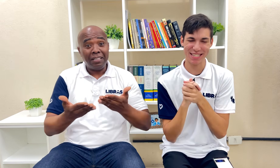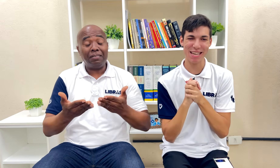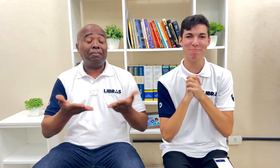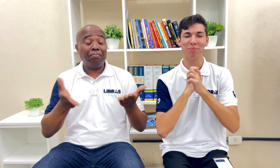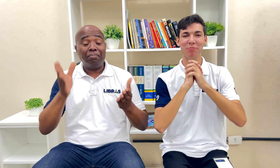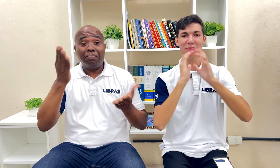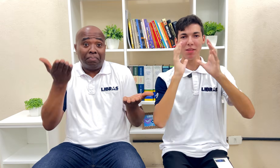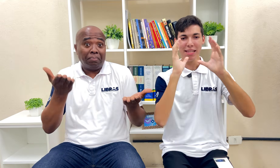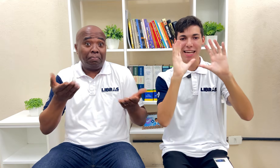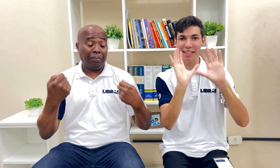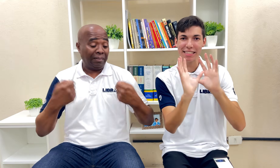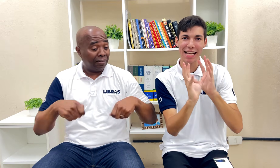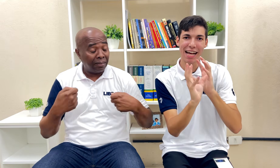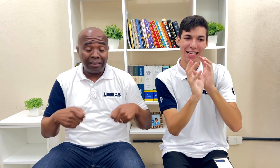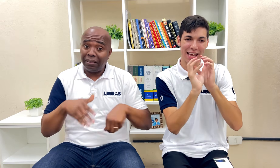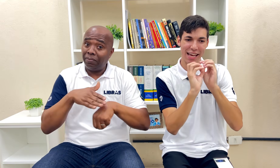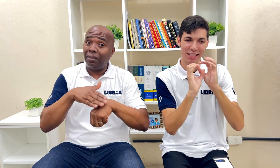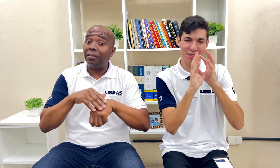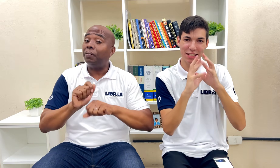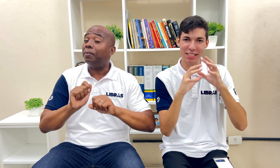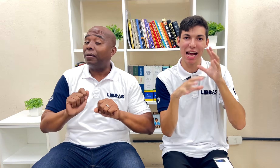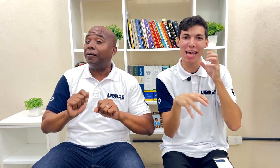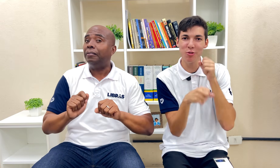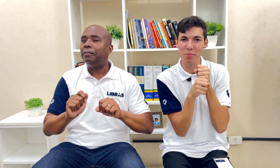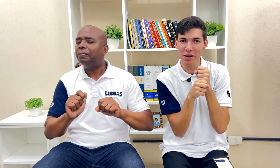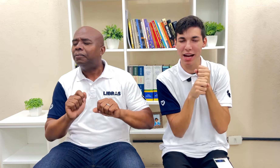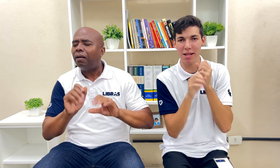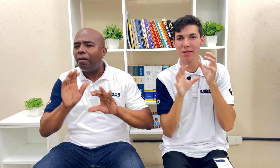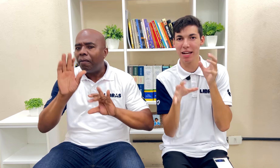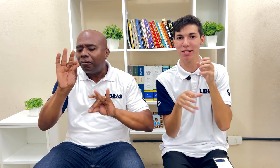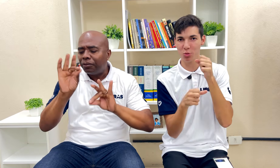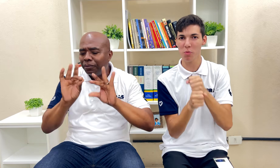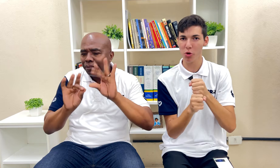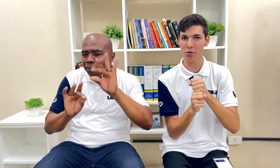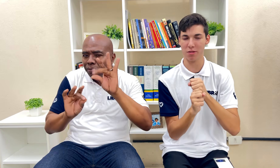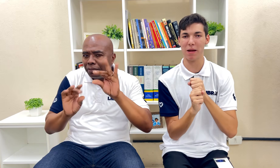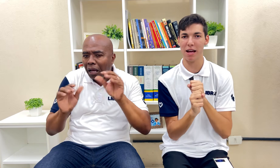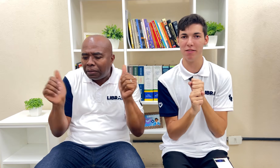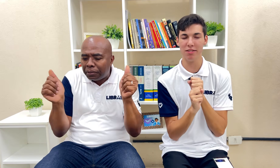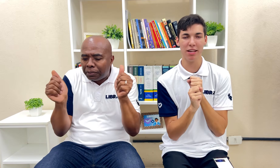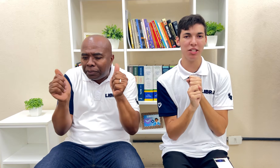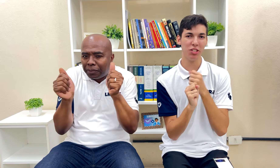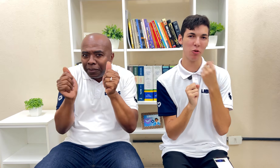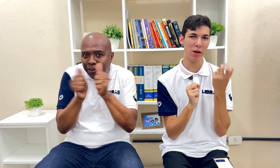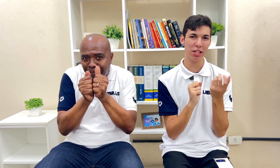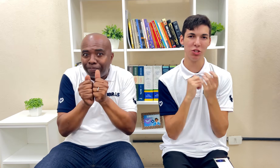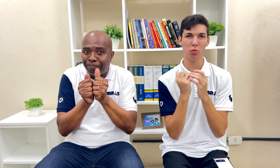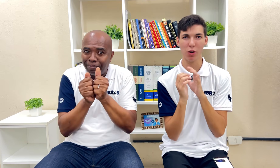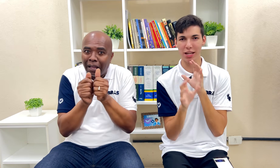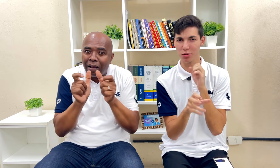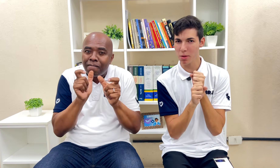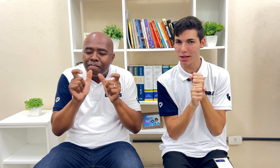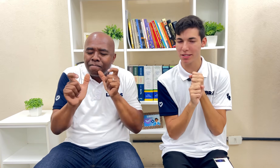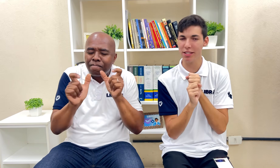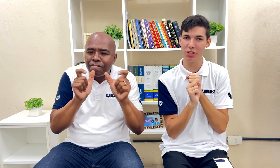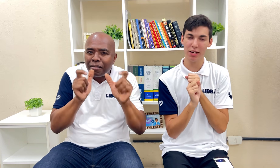fazer é tentar destrinchar, resumir. A Libras ela resume muito as palavras, tira o E, tira o O, ela resume bastante.